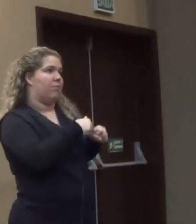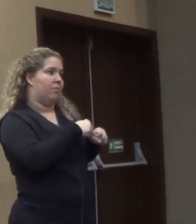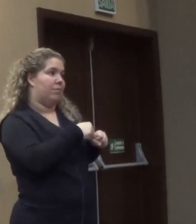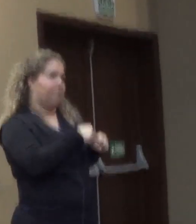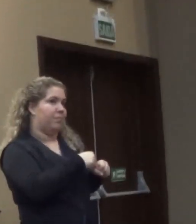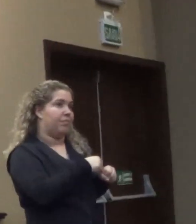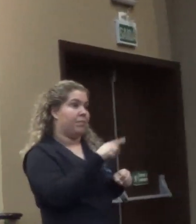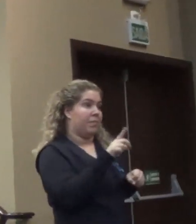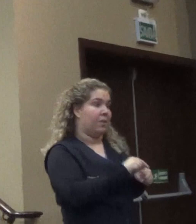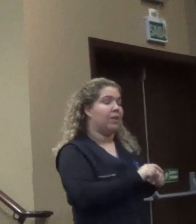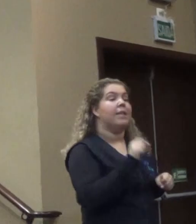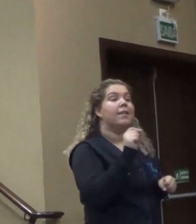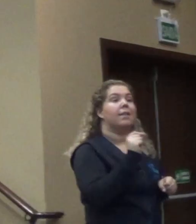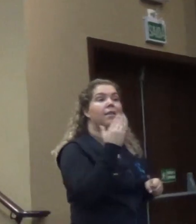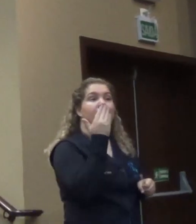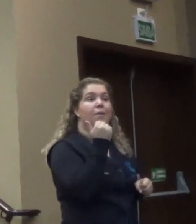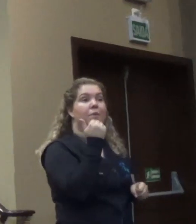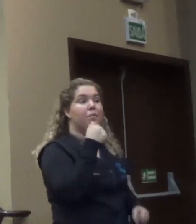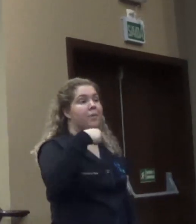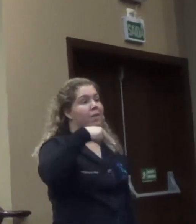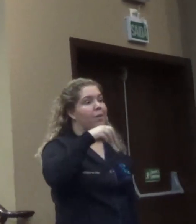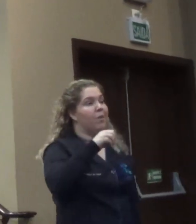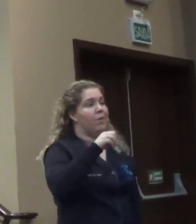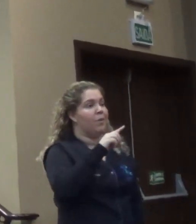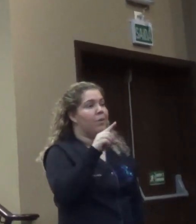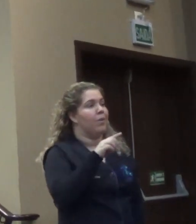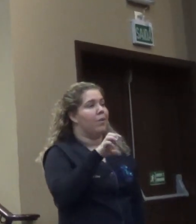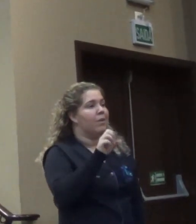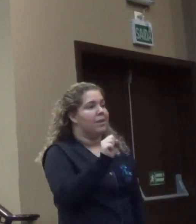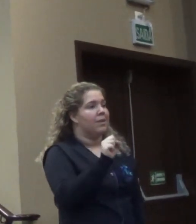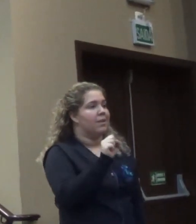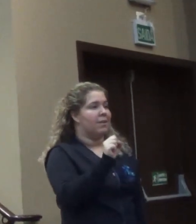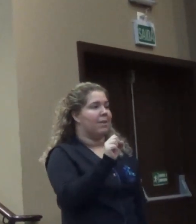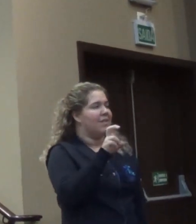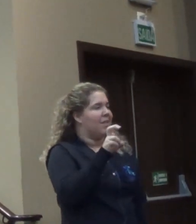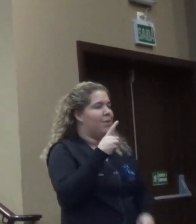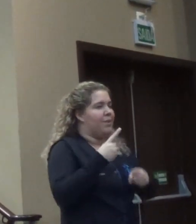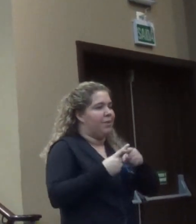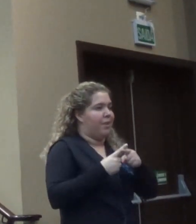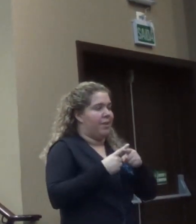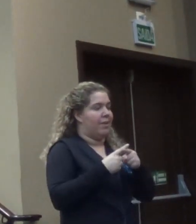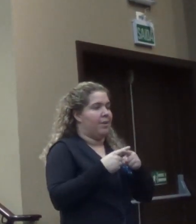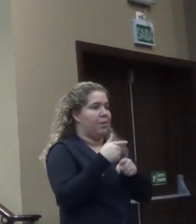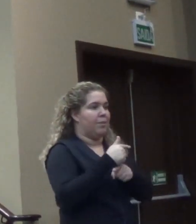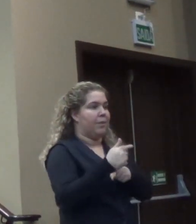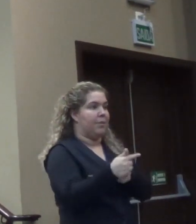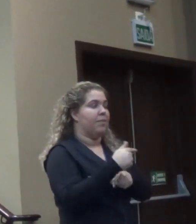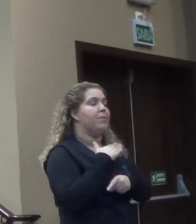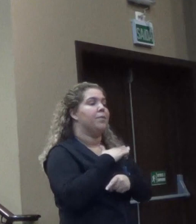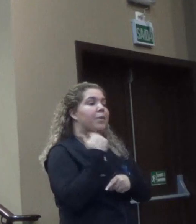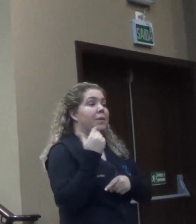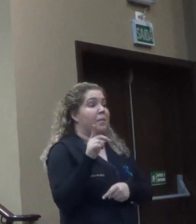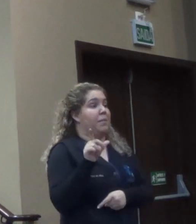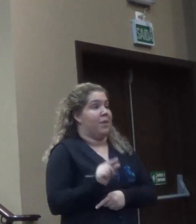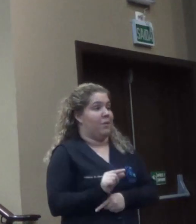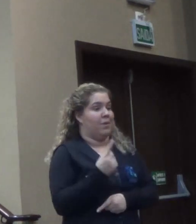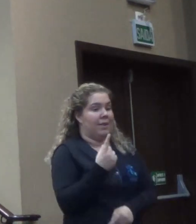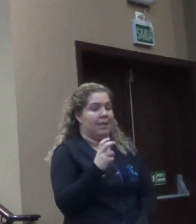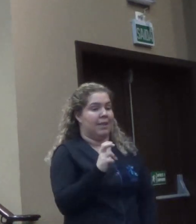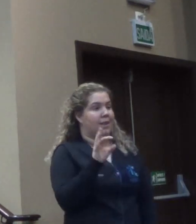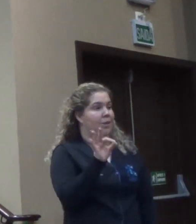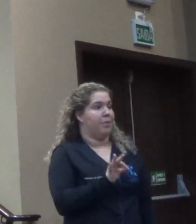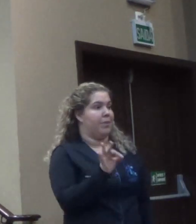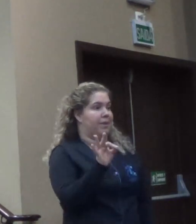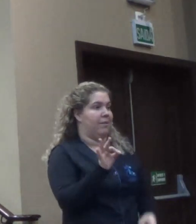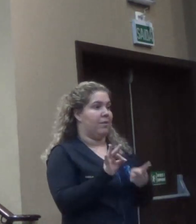comia nozes mais de 5 vezes por semana tinha uma mortalidade geral 15% menor, mas tinha